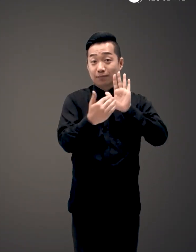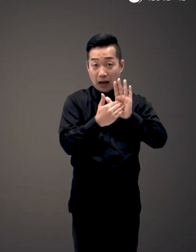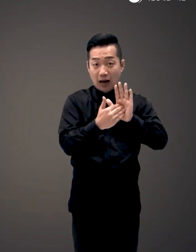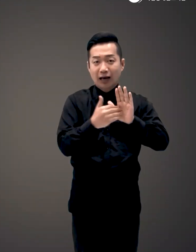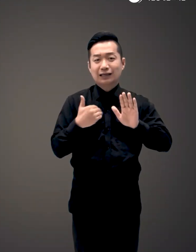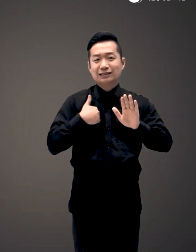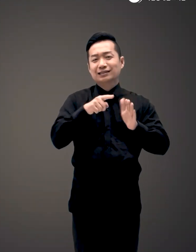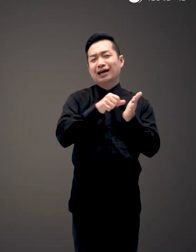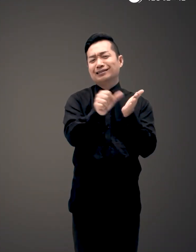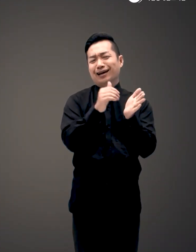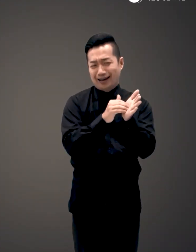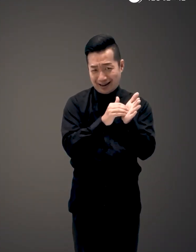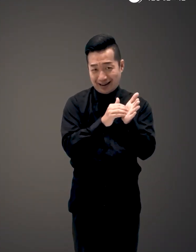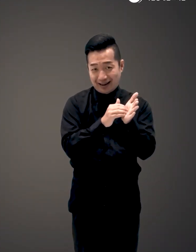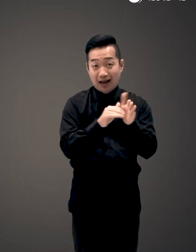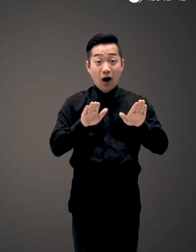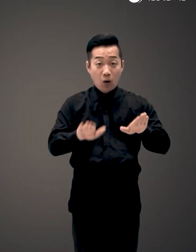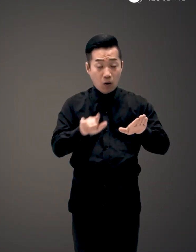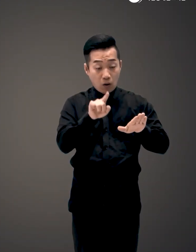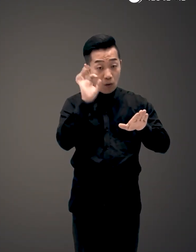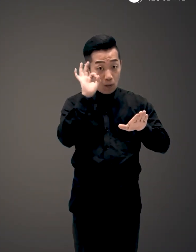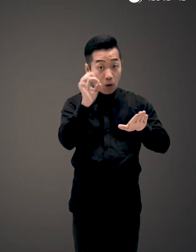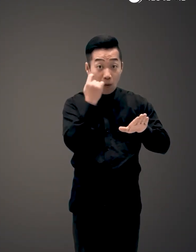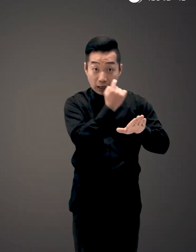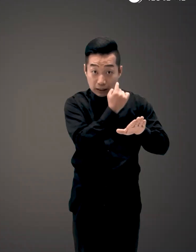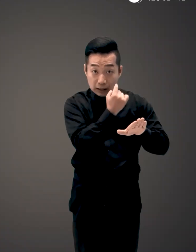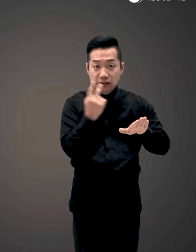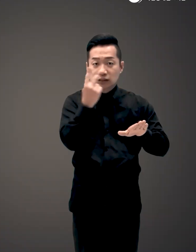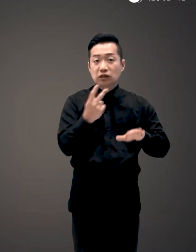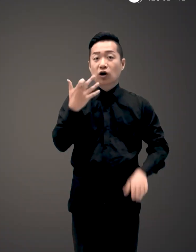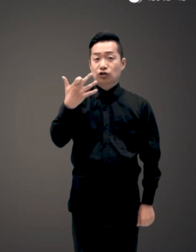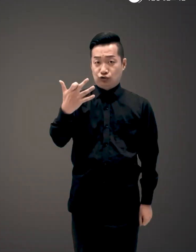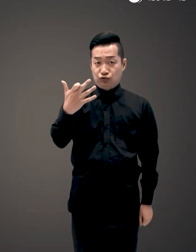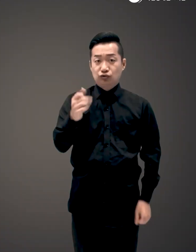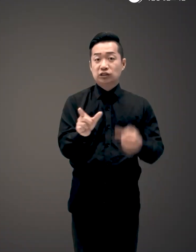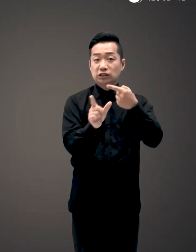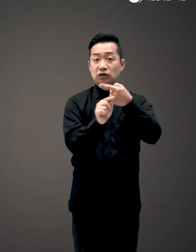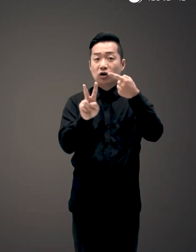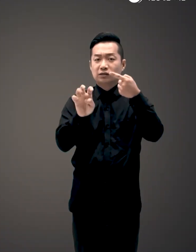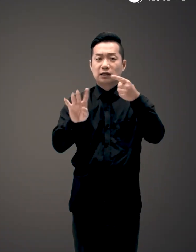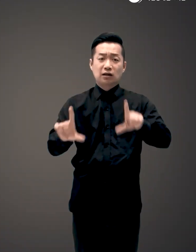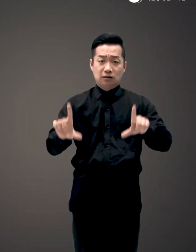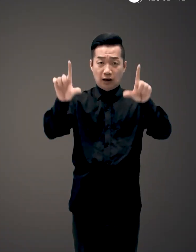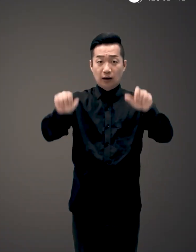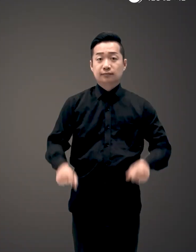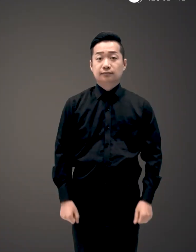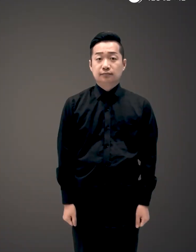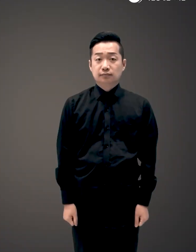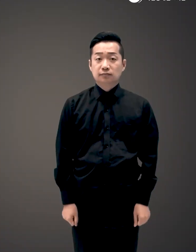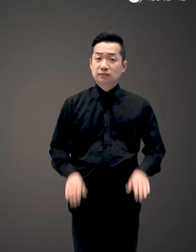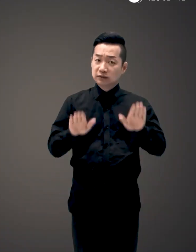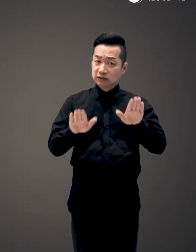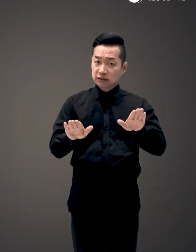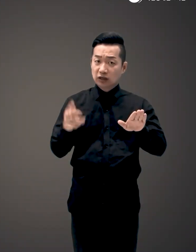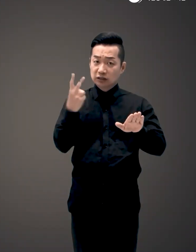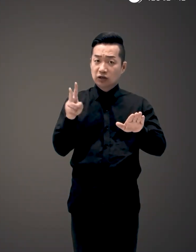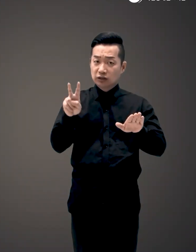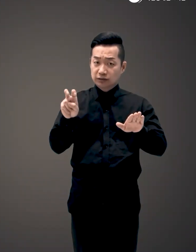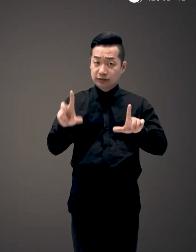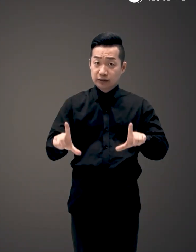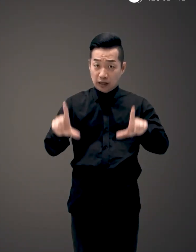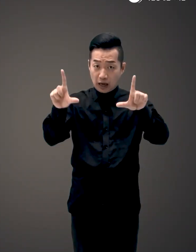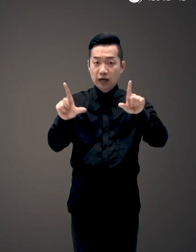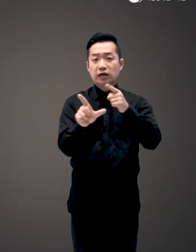했었는데 지금은 제가 내렸지만 그게 오늘 확인해보니까 2019년 1월 24일이더라고요.